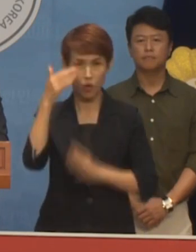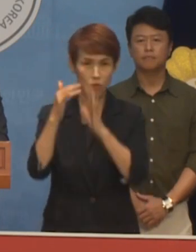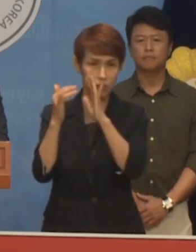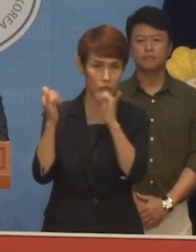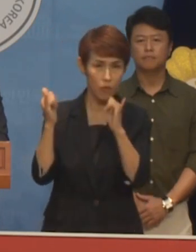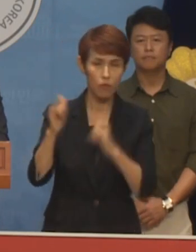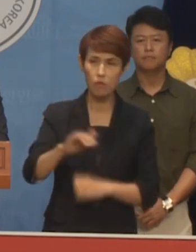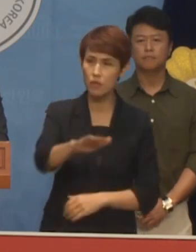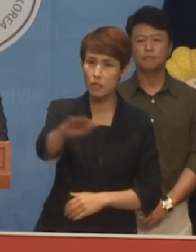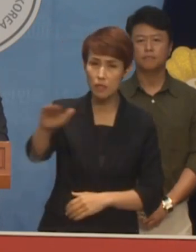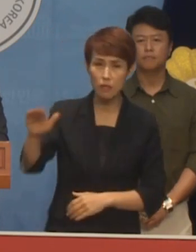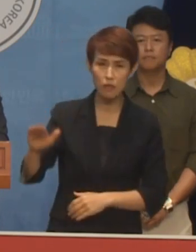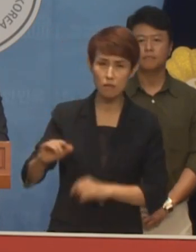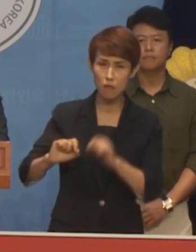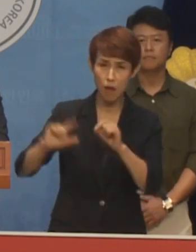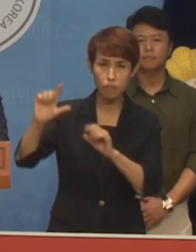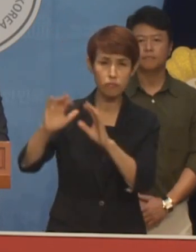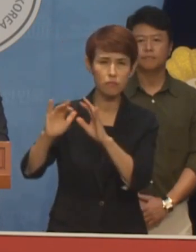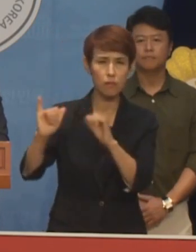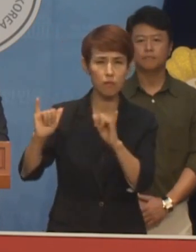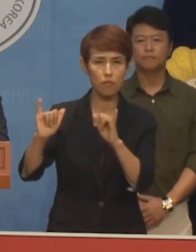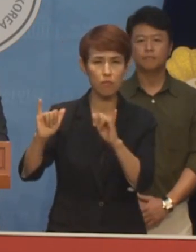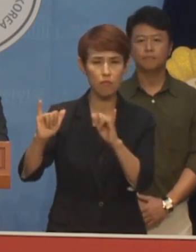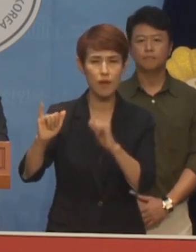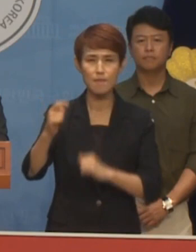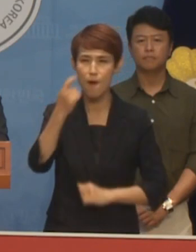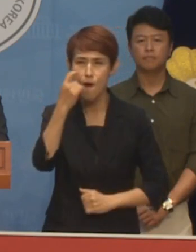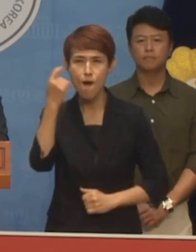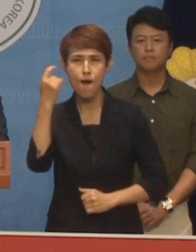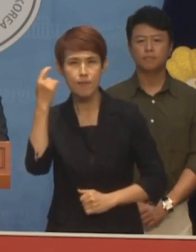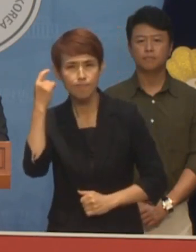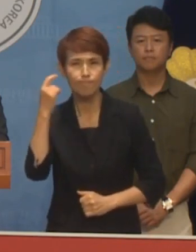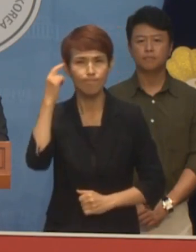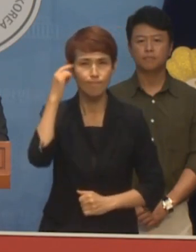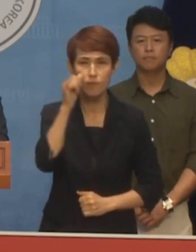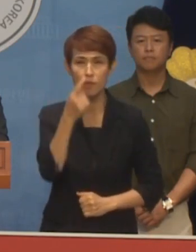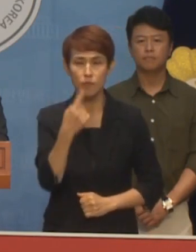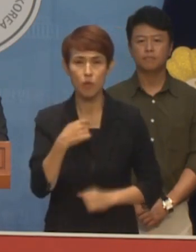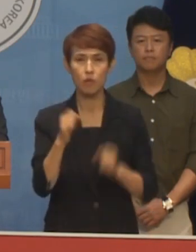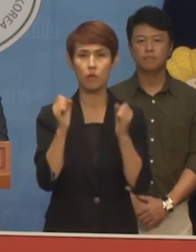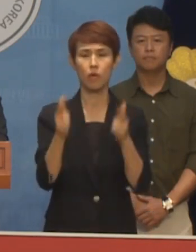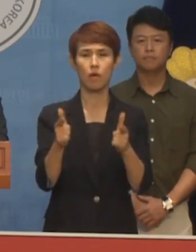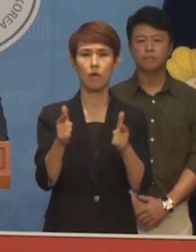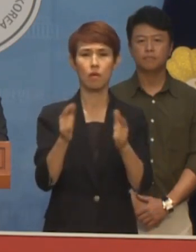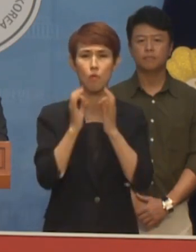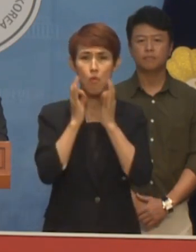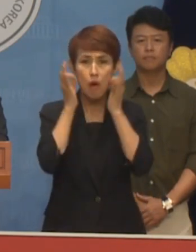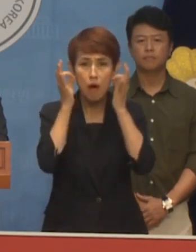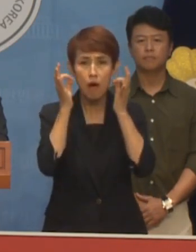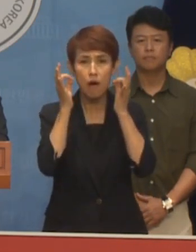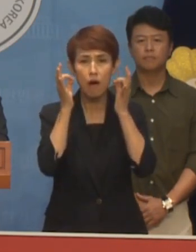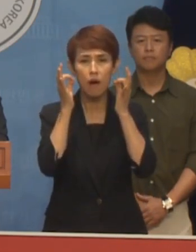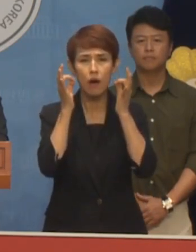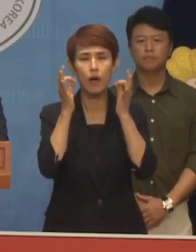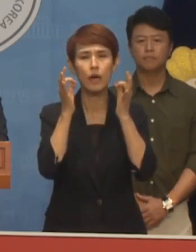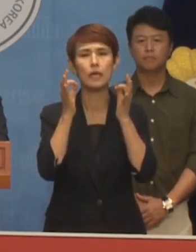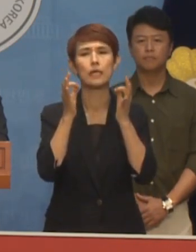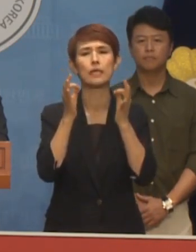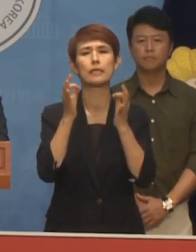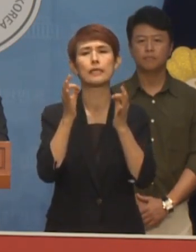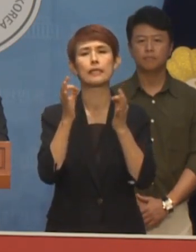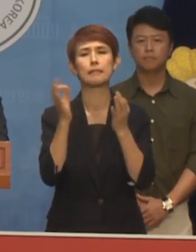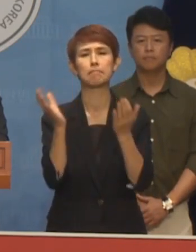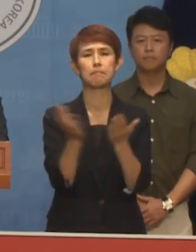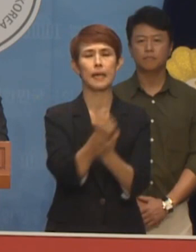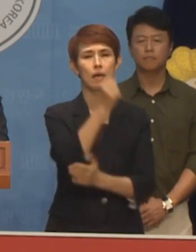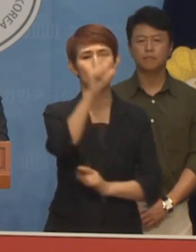비롯한 대다수의 당원들이 배우고 지켜왔던 공정한 기회와 노력이라는 가치를 무너뜨리며